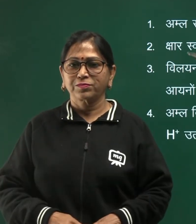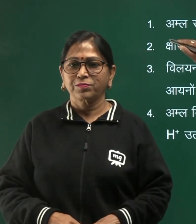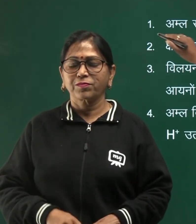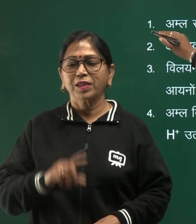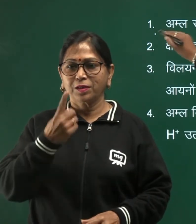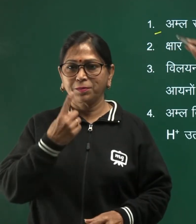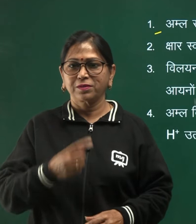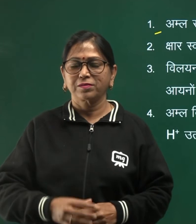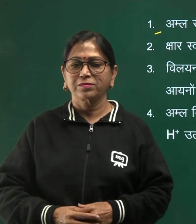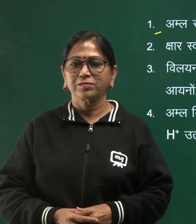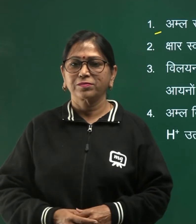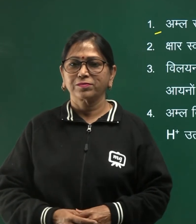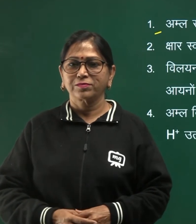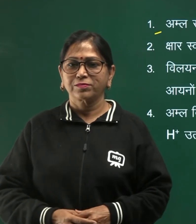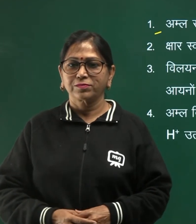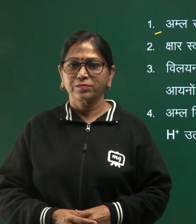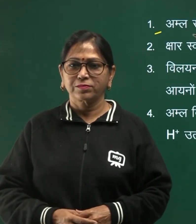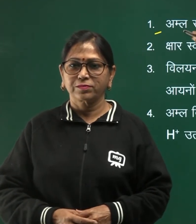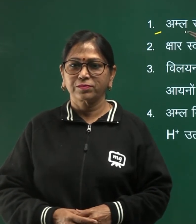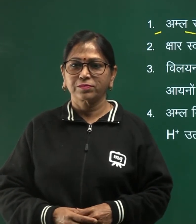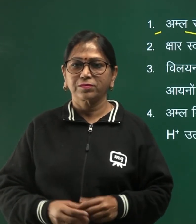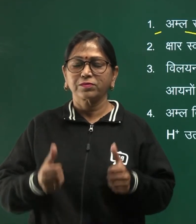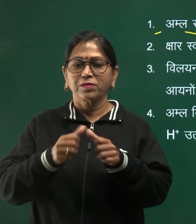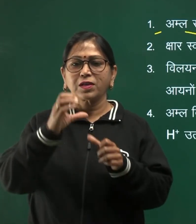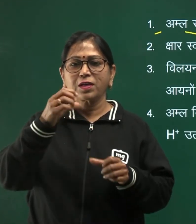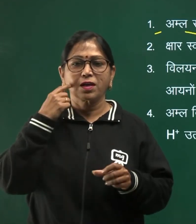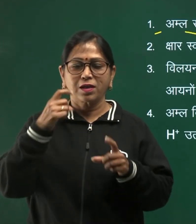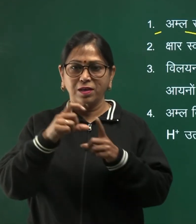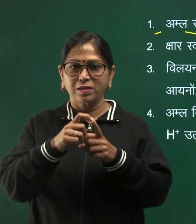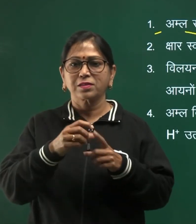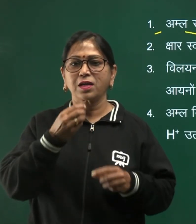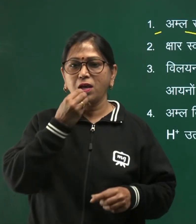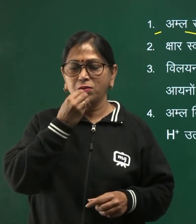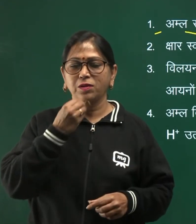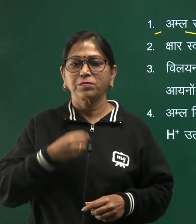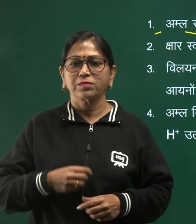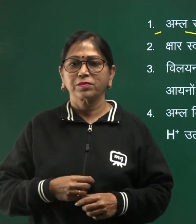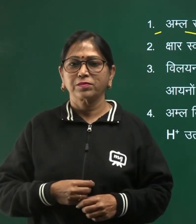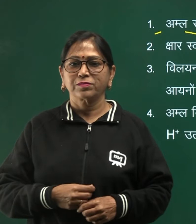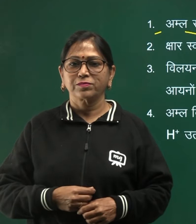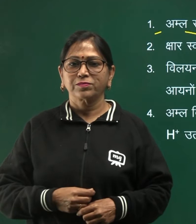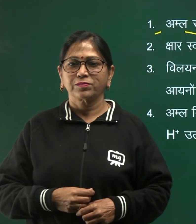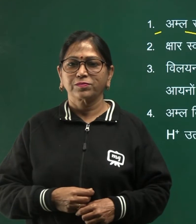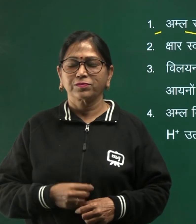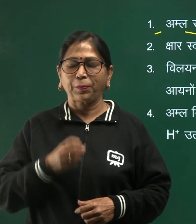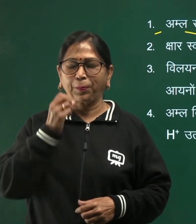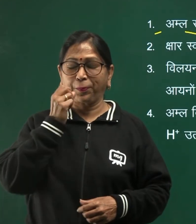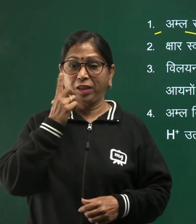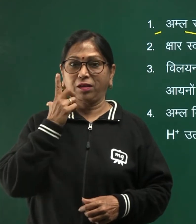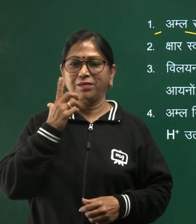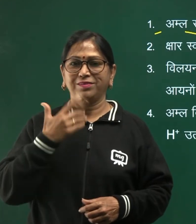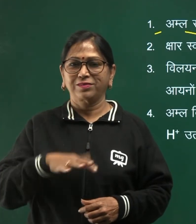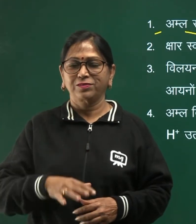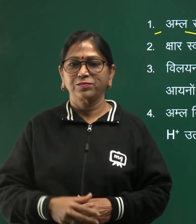पाठ का सर नंबर 1 हम स्वाद में